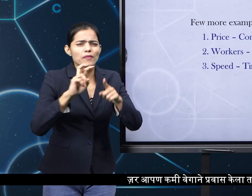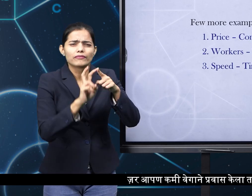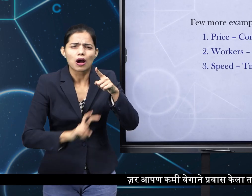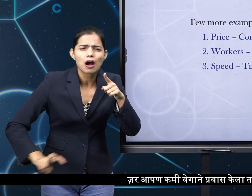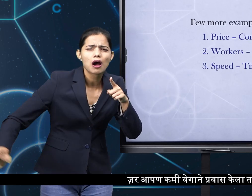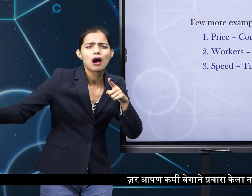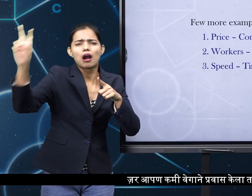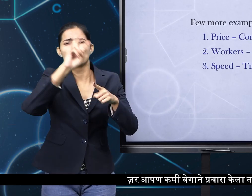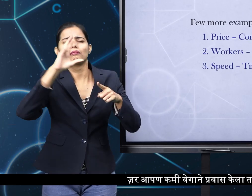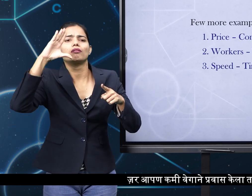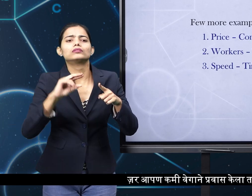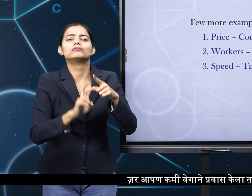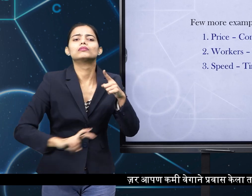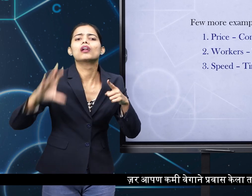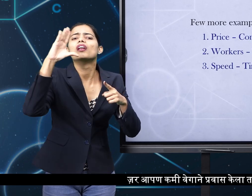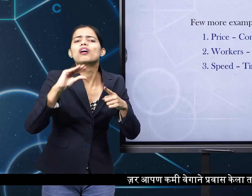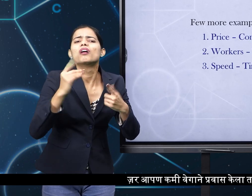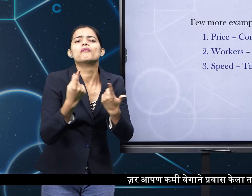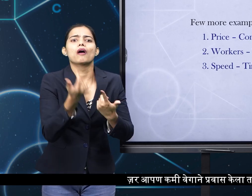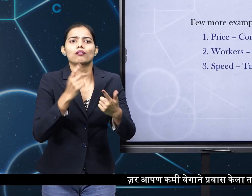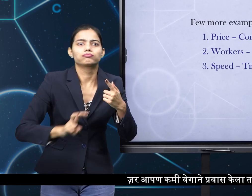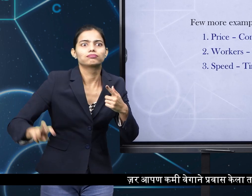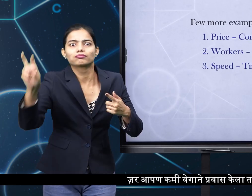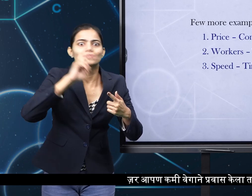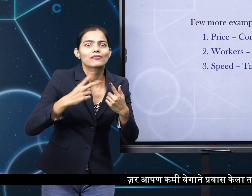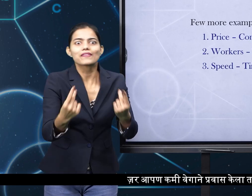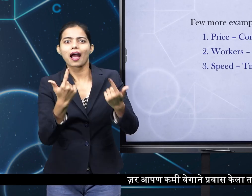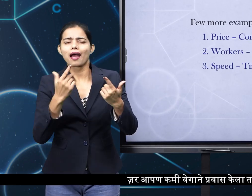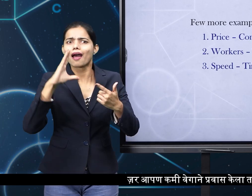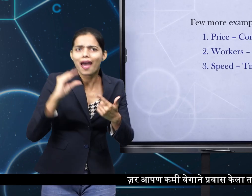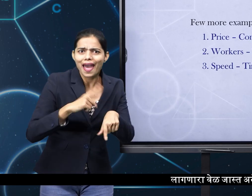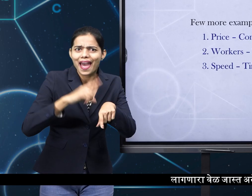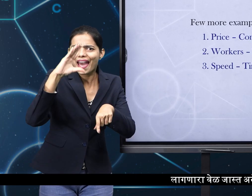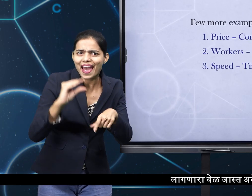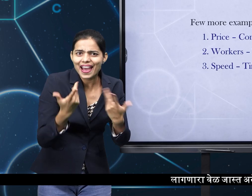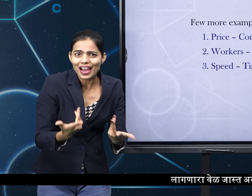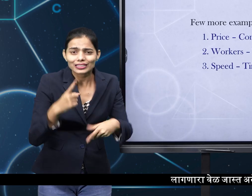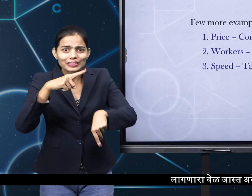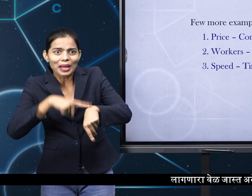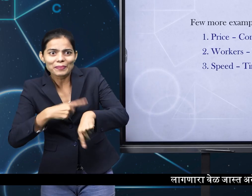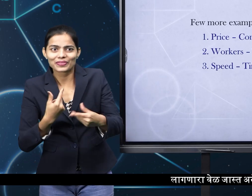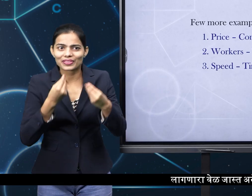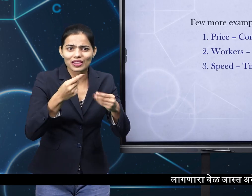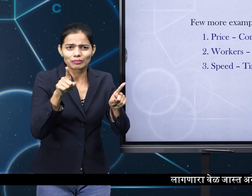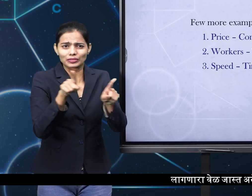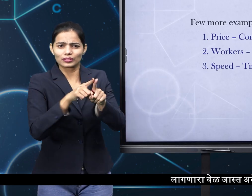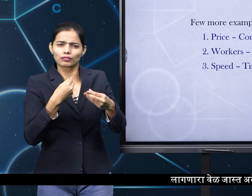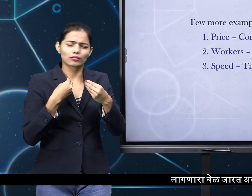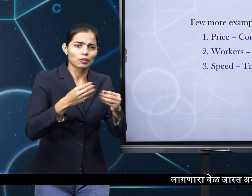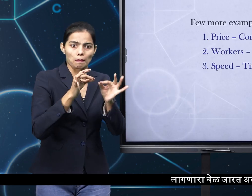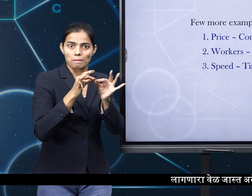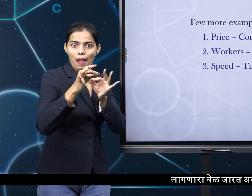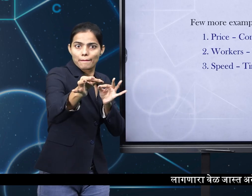जर आपण कमी वेगाने प्रवास केला तर दिलेले अंतर कापण्यासाठी लागणारा वेळ जास्त असेल आणि उलट.